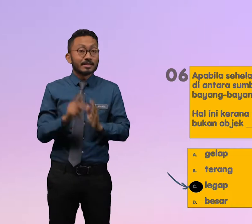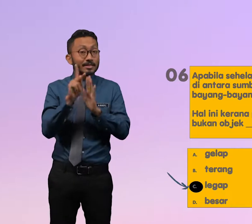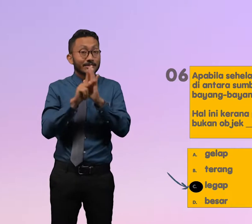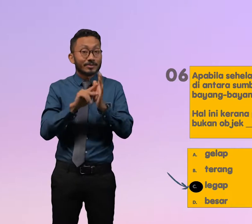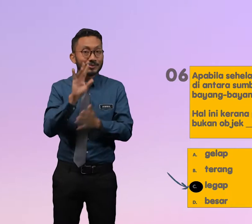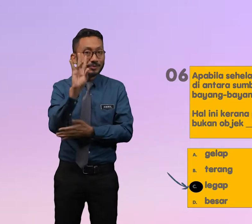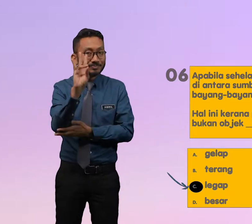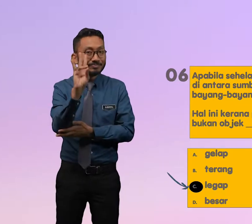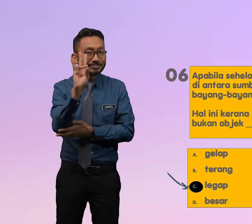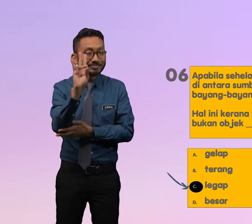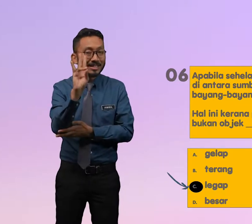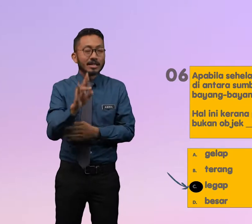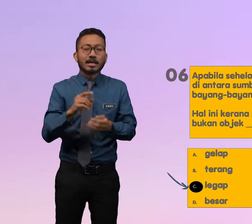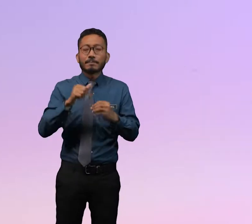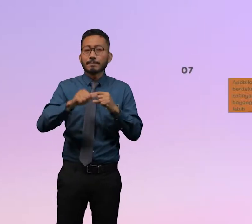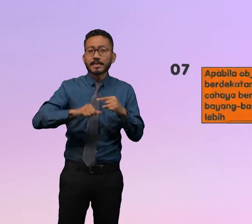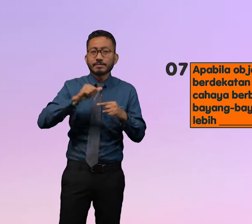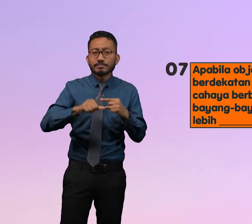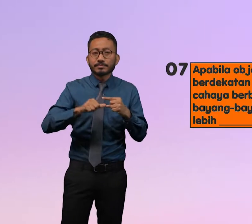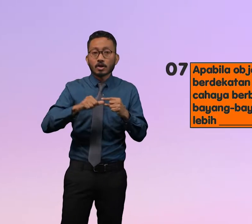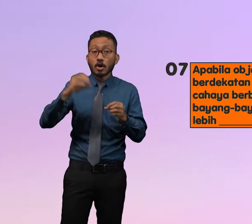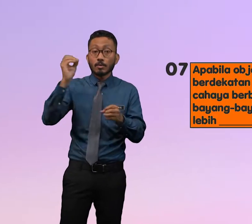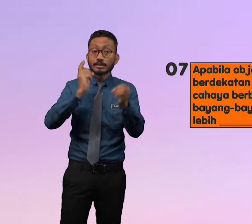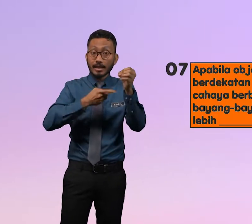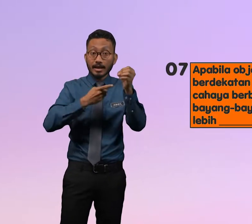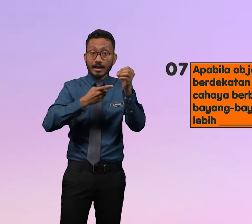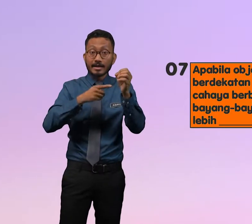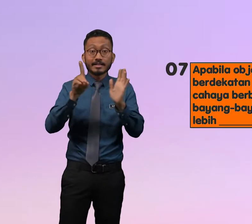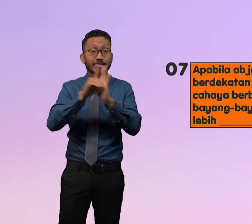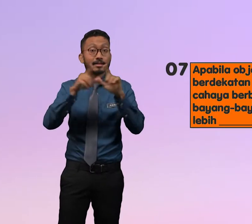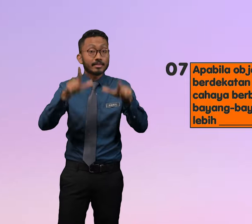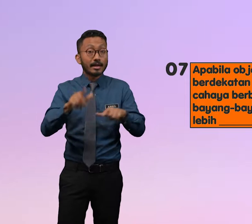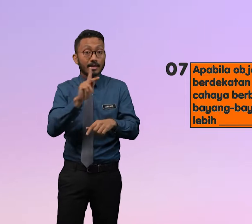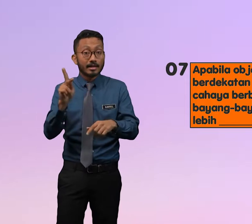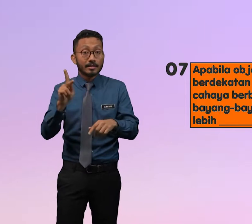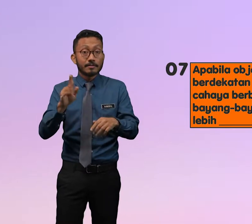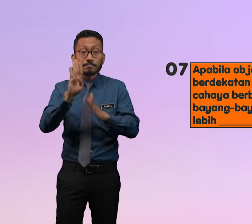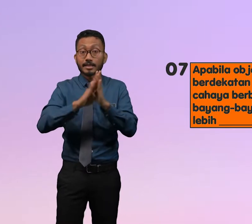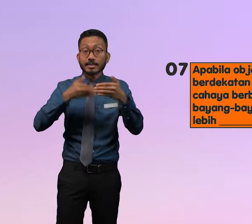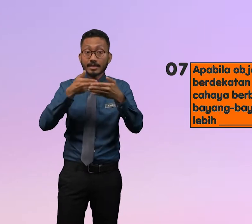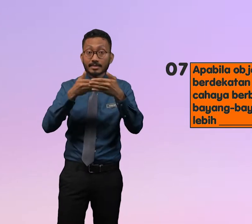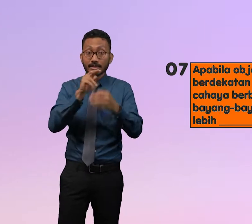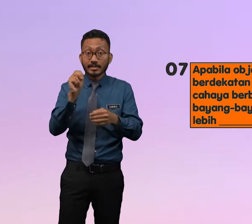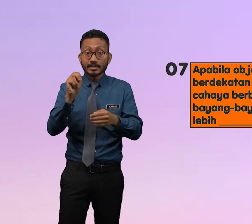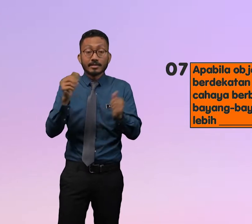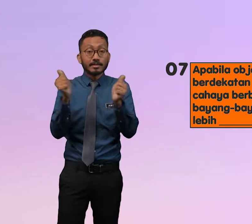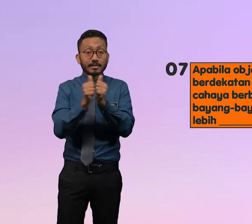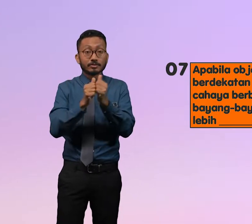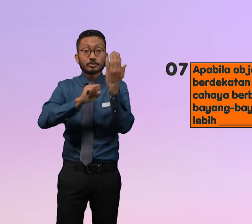ke video. Apabila objek diletakkan berdekatan dengan